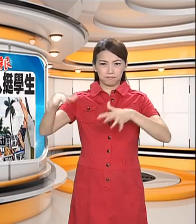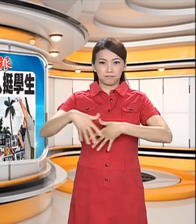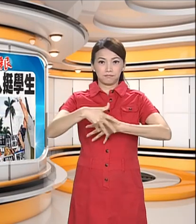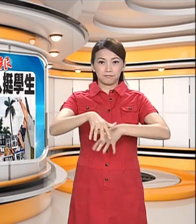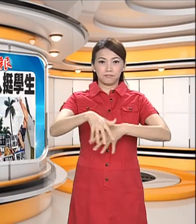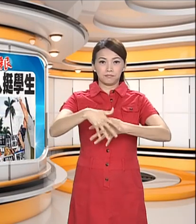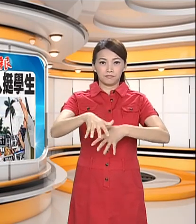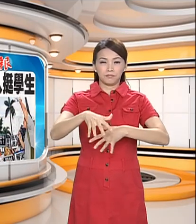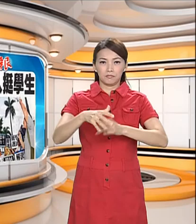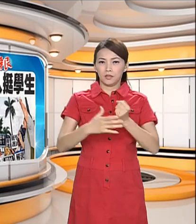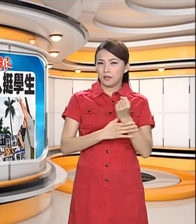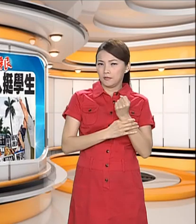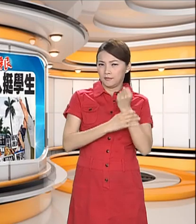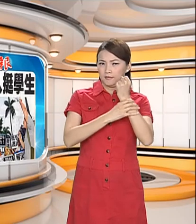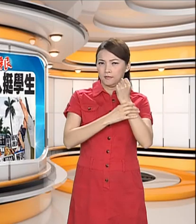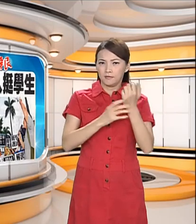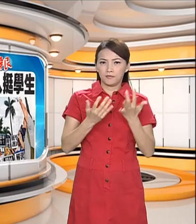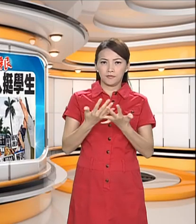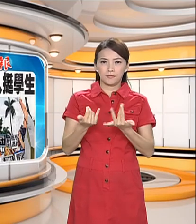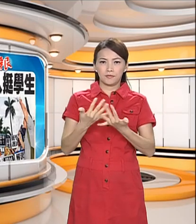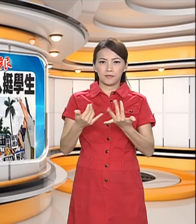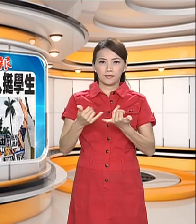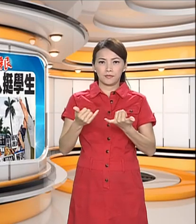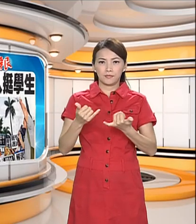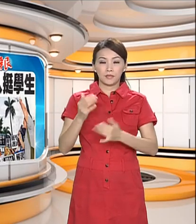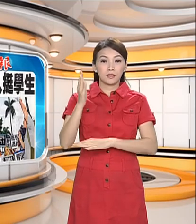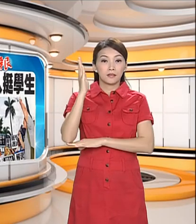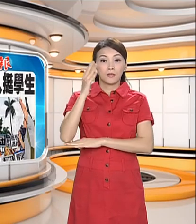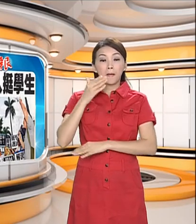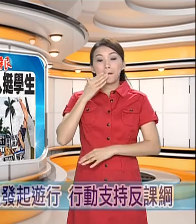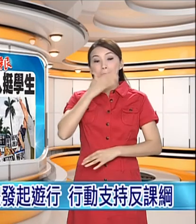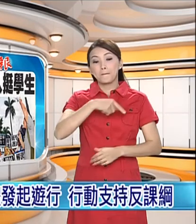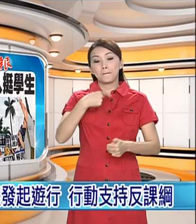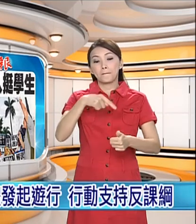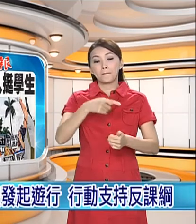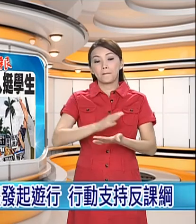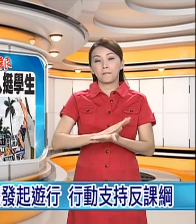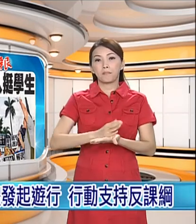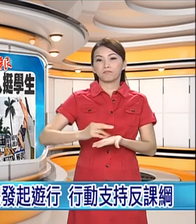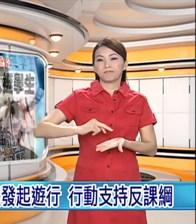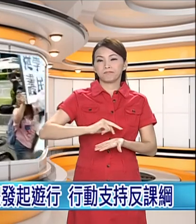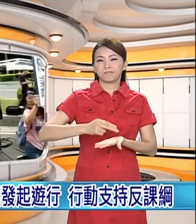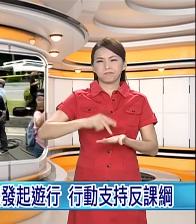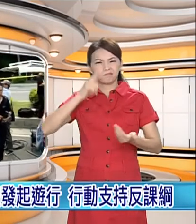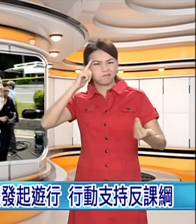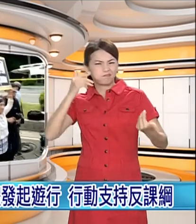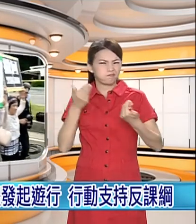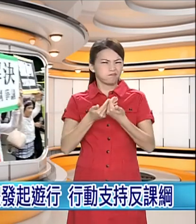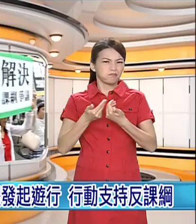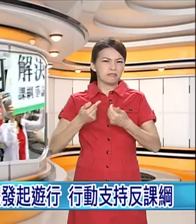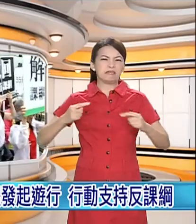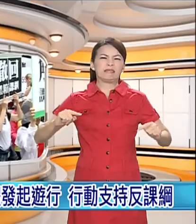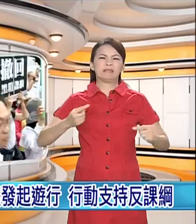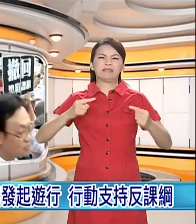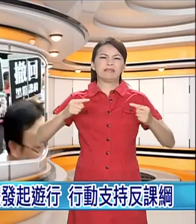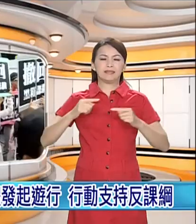行动来支持学生。而针对课纲微调争议，教育部长吴思